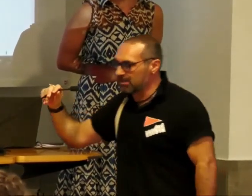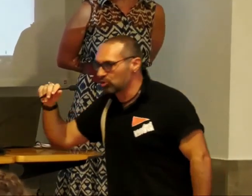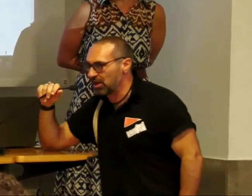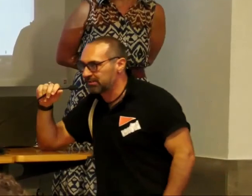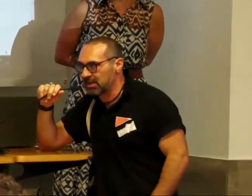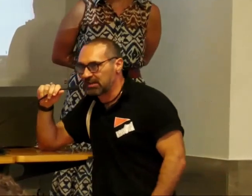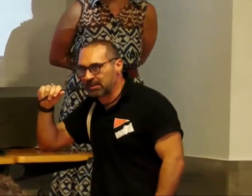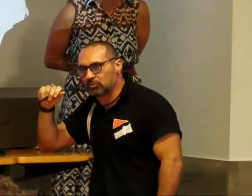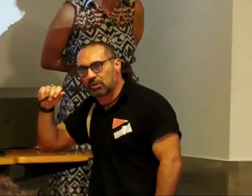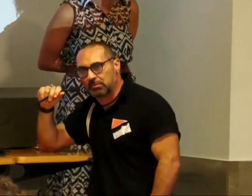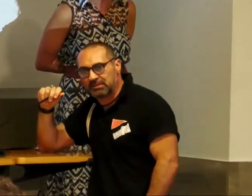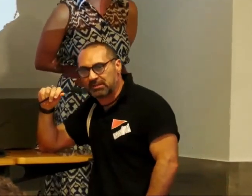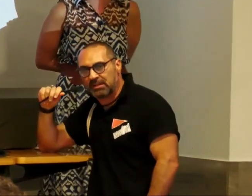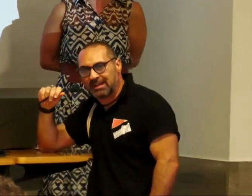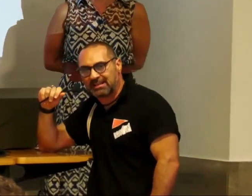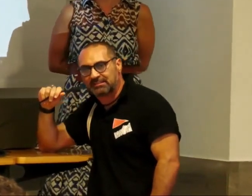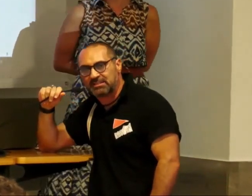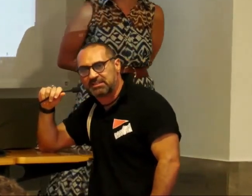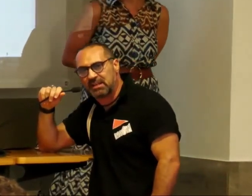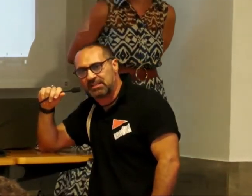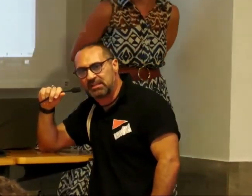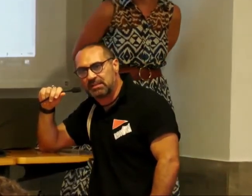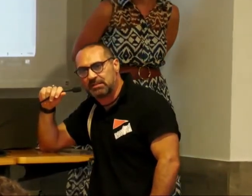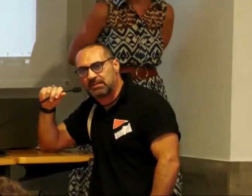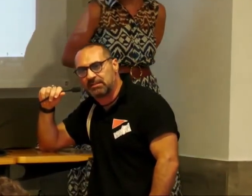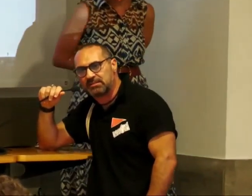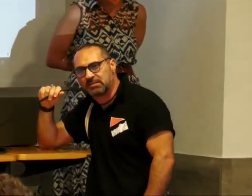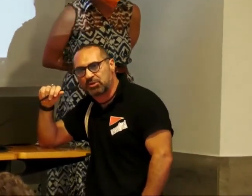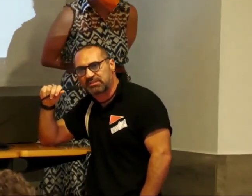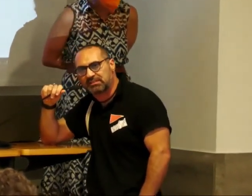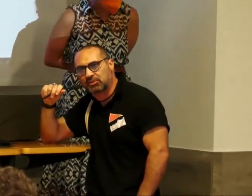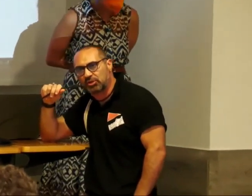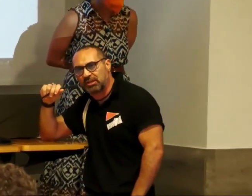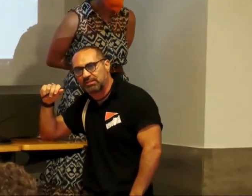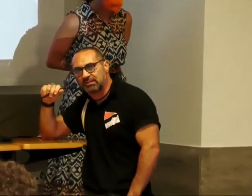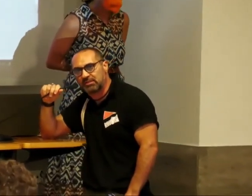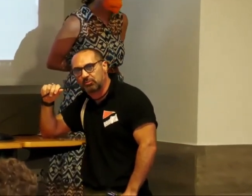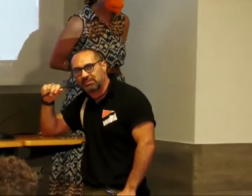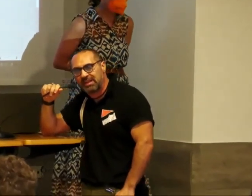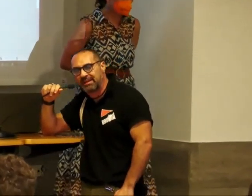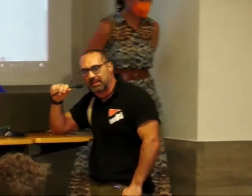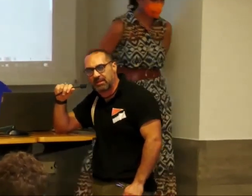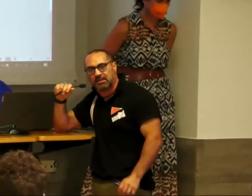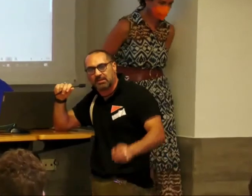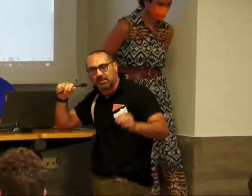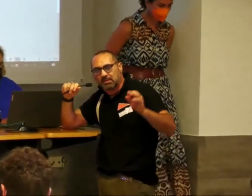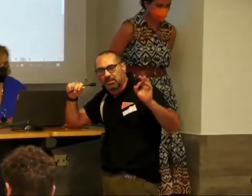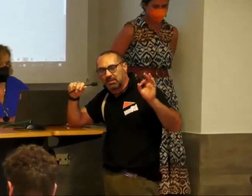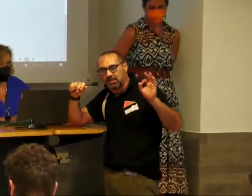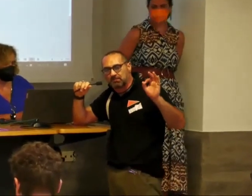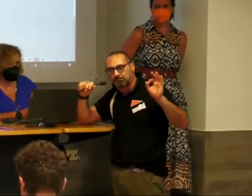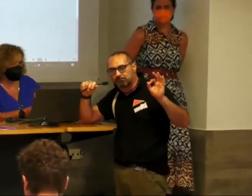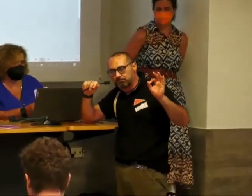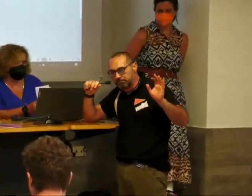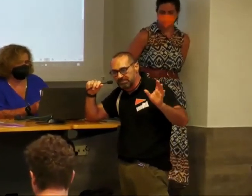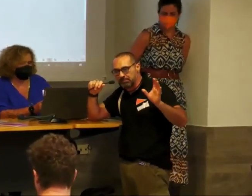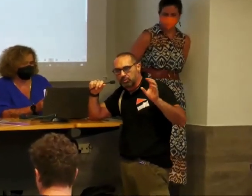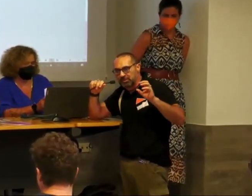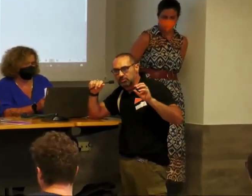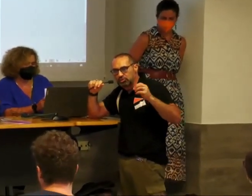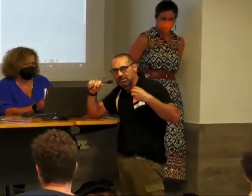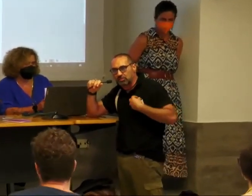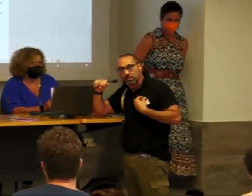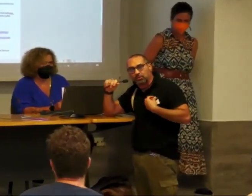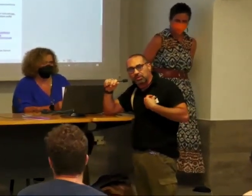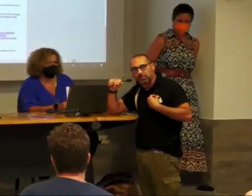Anche noi, i docenti anche naturalmente. La caratteristica degli indirizzi di posta elettronica di Roma 3 è che, per esempio,